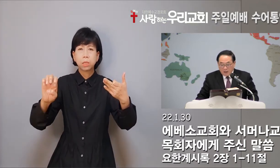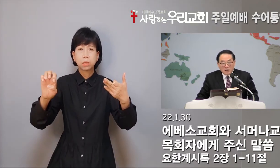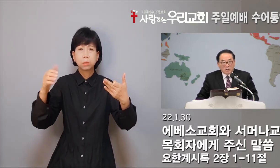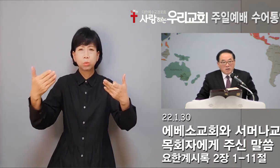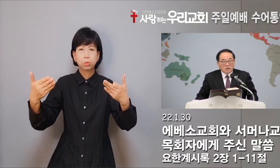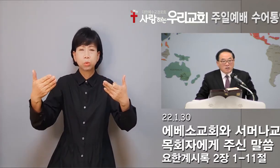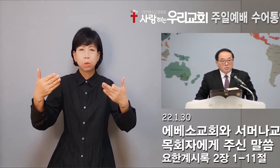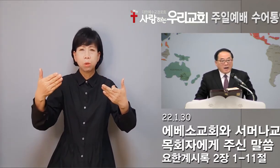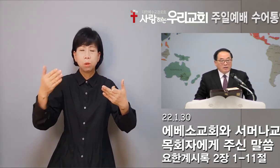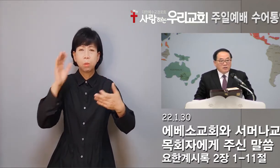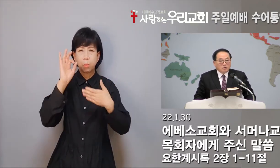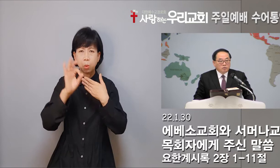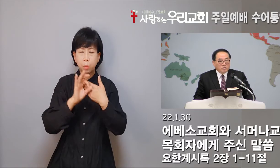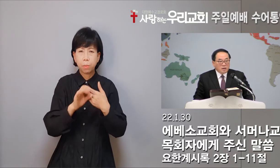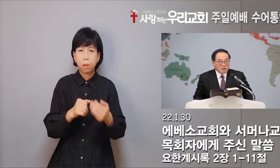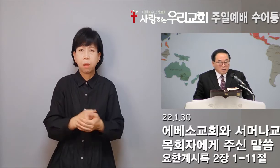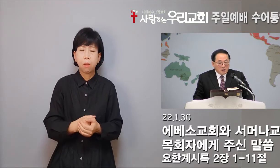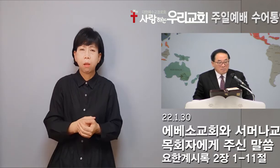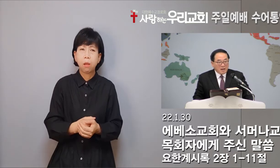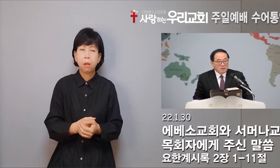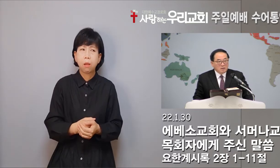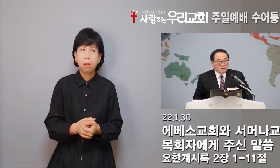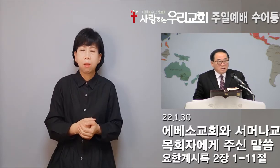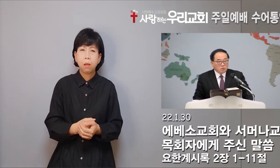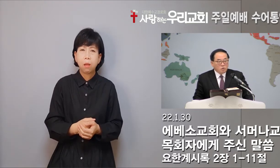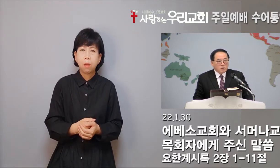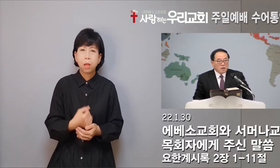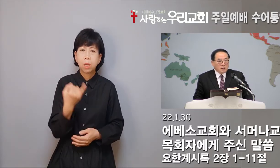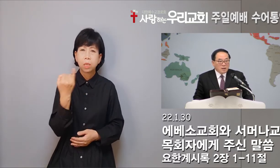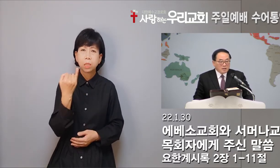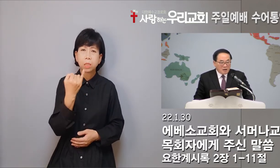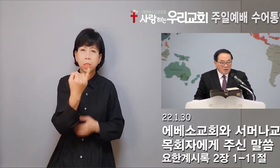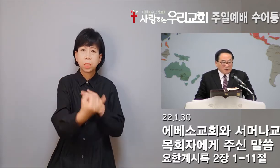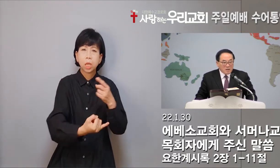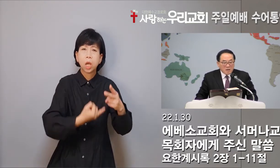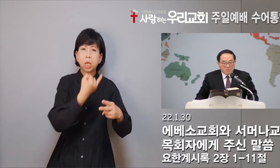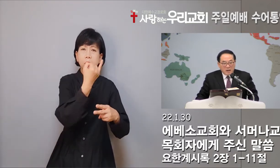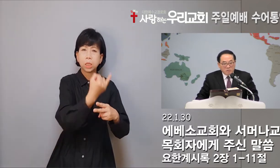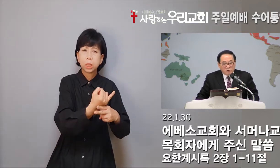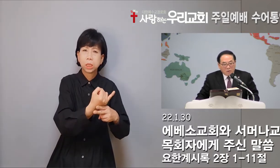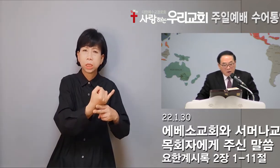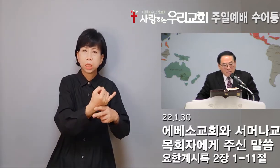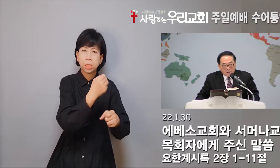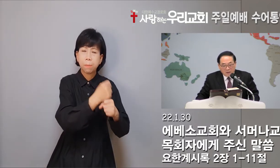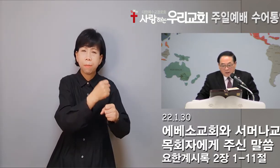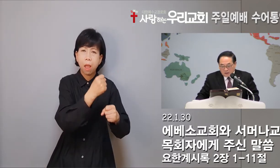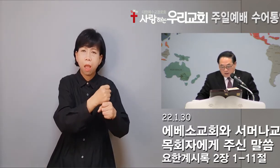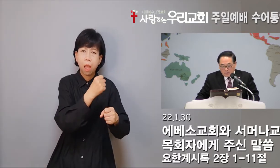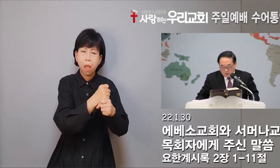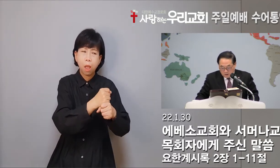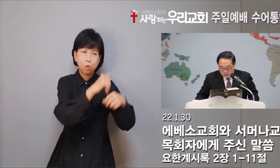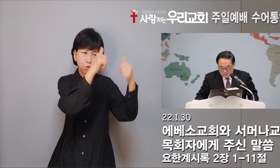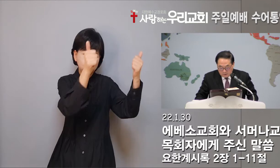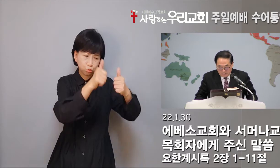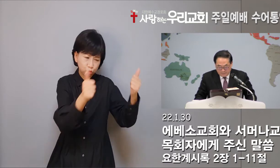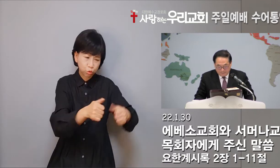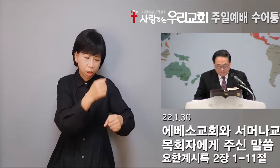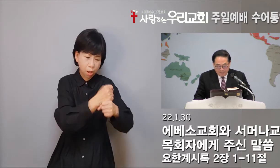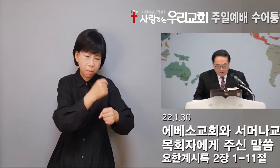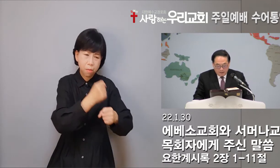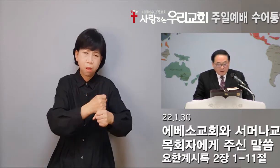보면 이 여신을 만드는 우상을 만드는 일에 종사하는 산업이 매우 활발하게 진행되었던